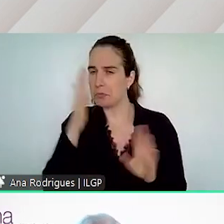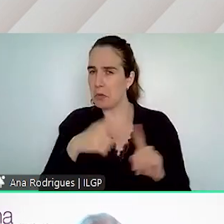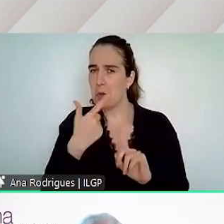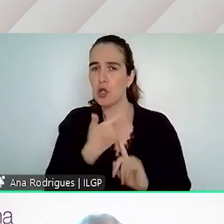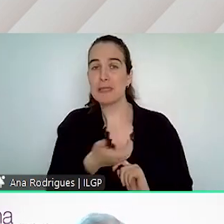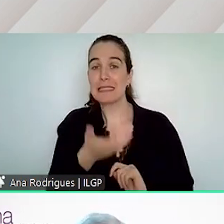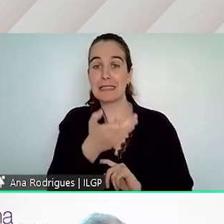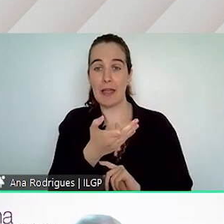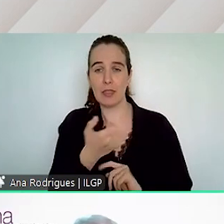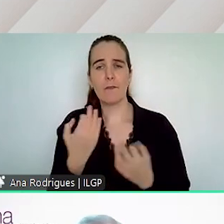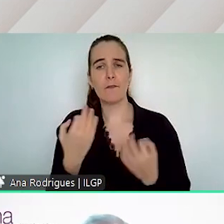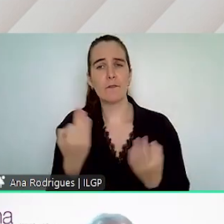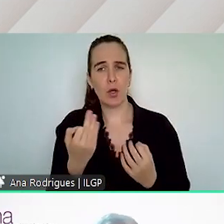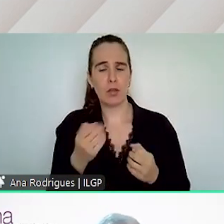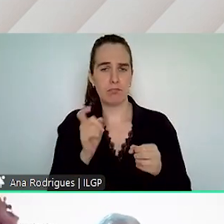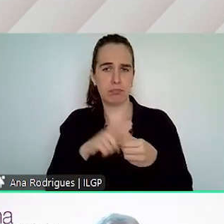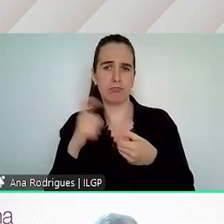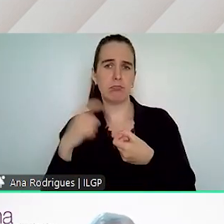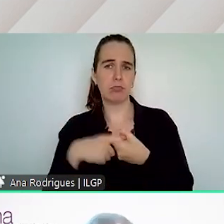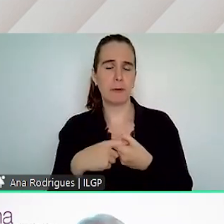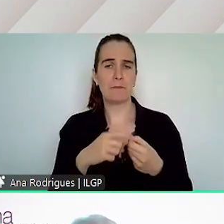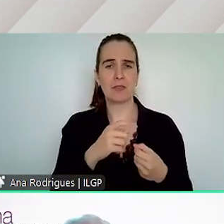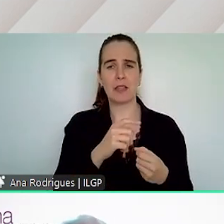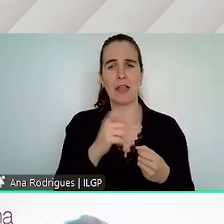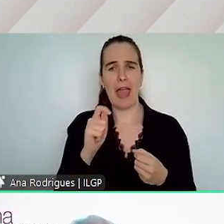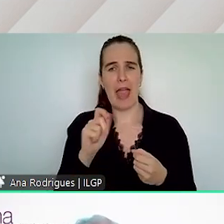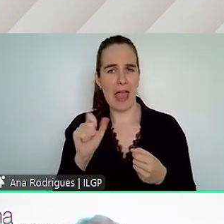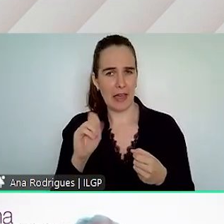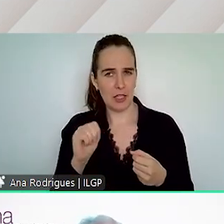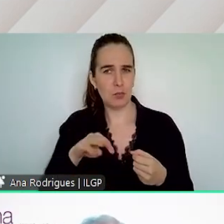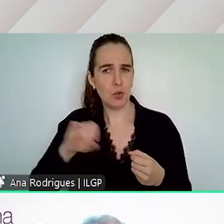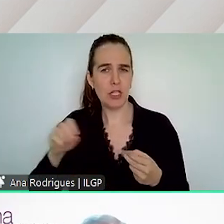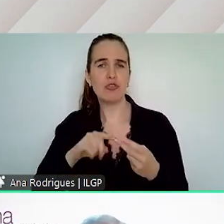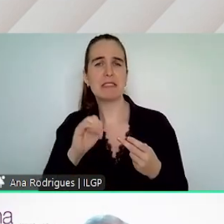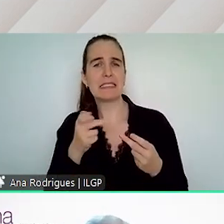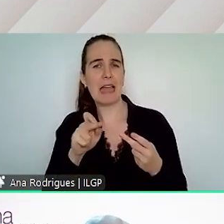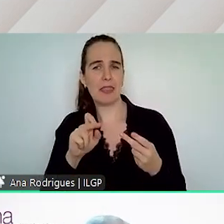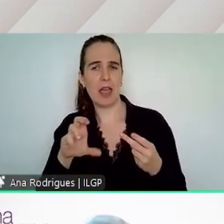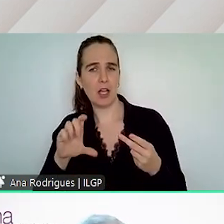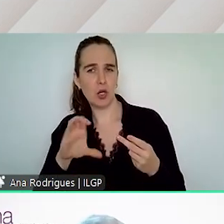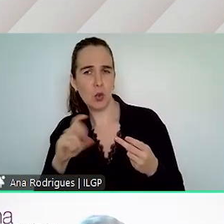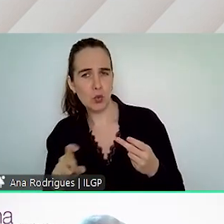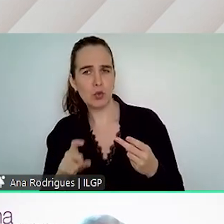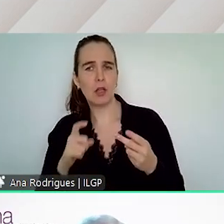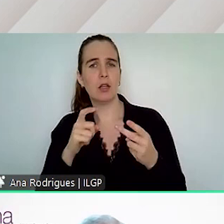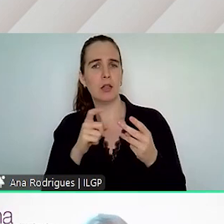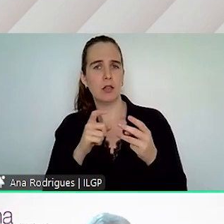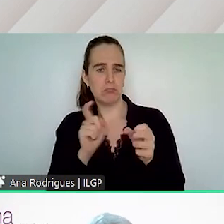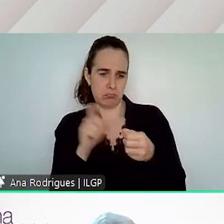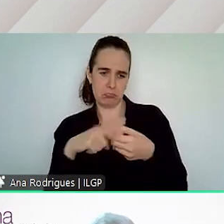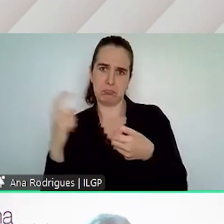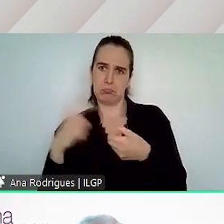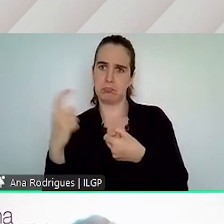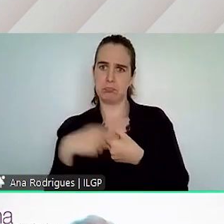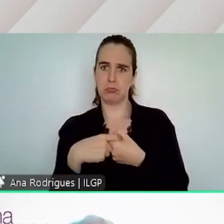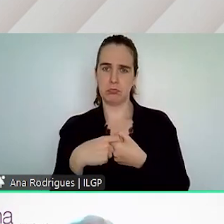foram aglutinados com o Egas Muniz, com o de Santa Cruz, com o não sei o quê. E é interessante que o argumento que eu ouvi referido nessa